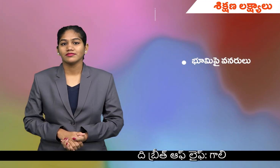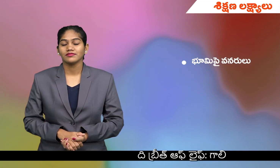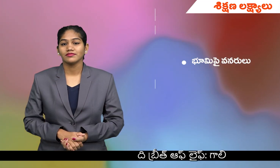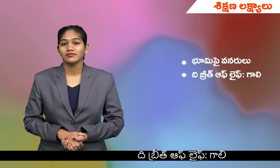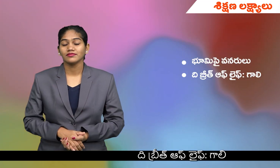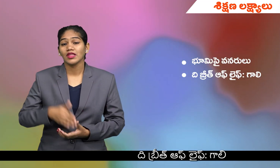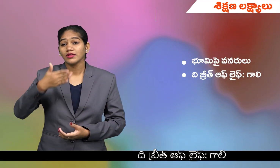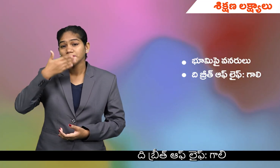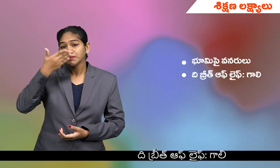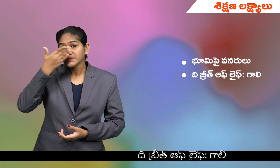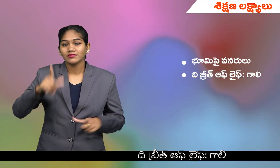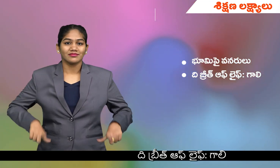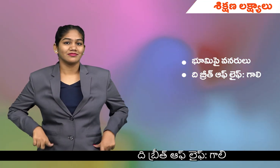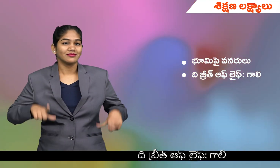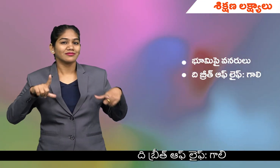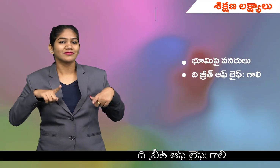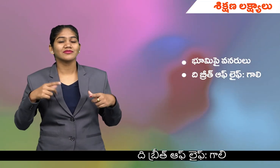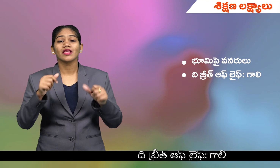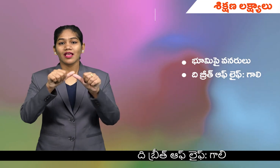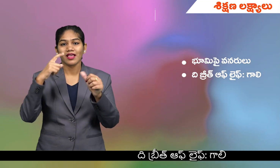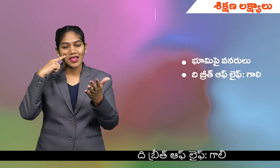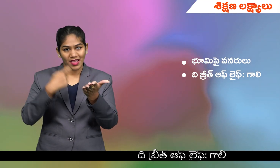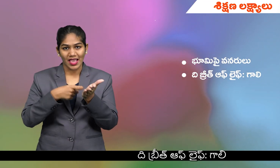ది బ్రీత్ ఆఫ్ లైఫ్ గాలి,